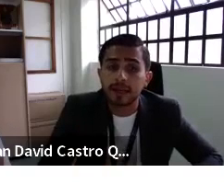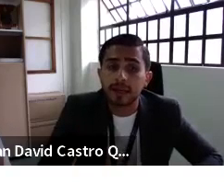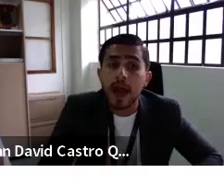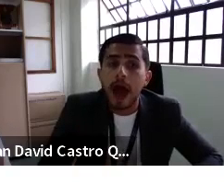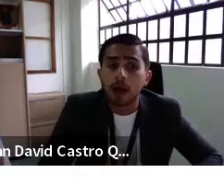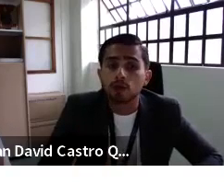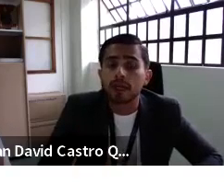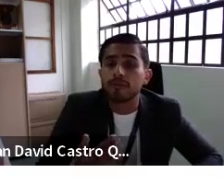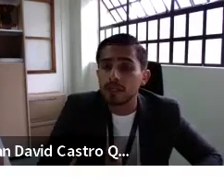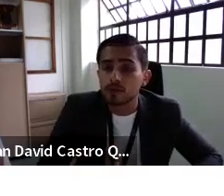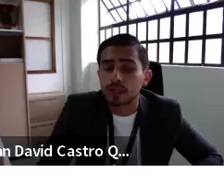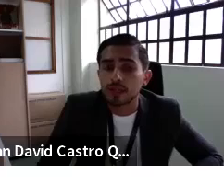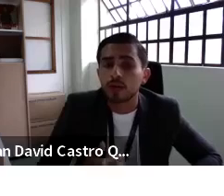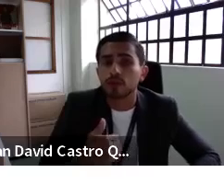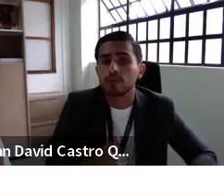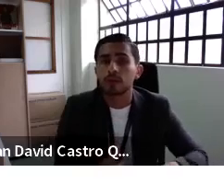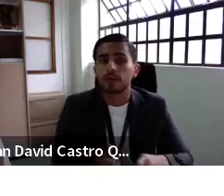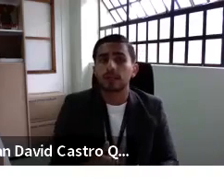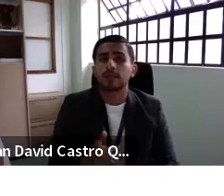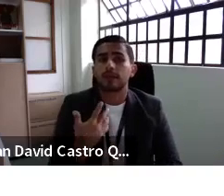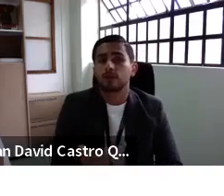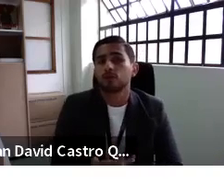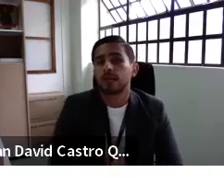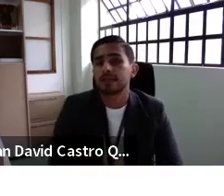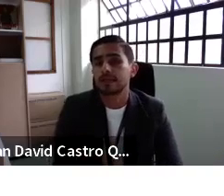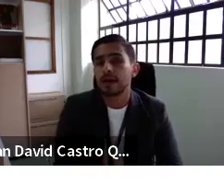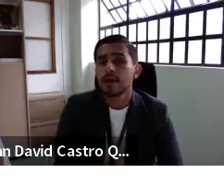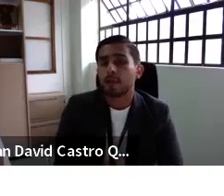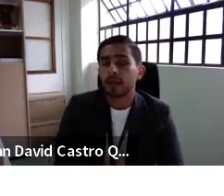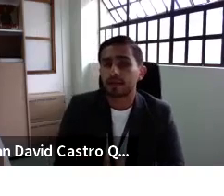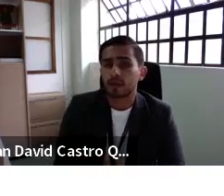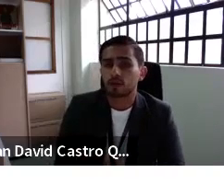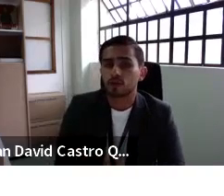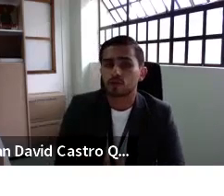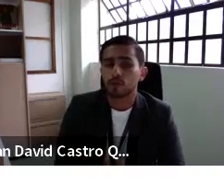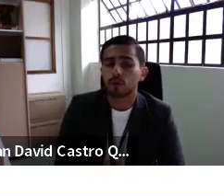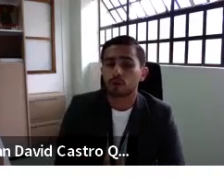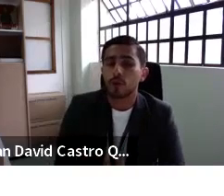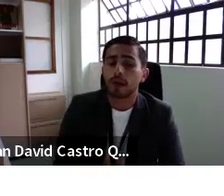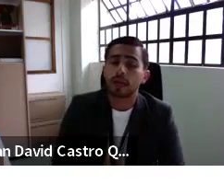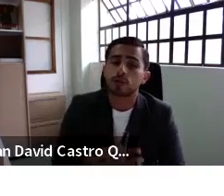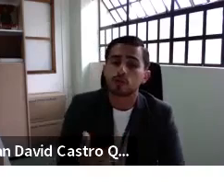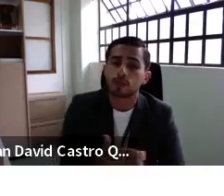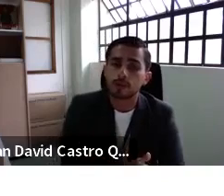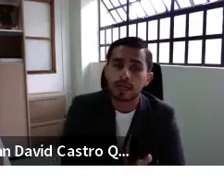a los beneficios que tiene el conocimiento y que tiene el desarrollo de la ciencia para el desarrollo de sus propios, o para la solución más bien